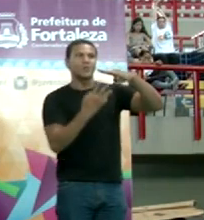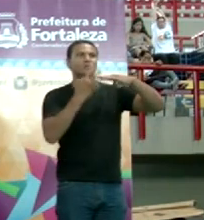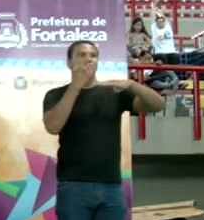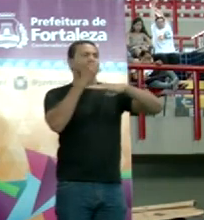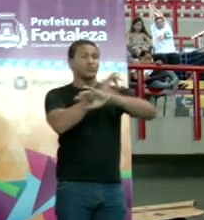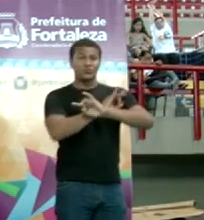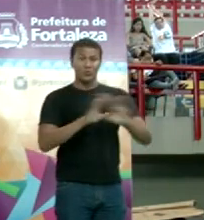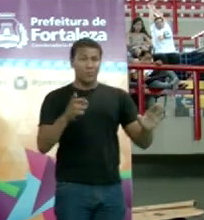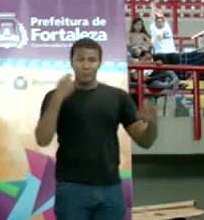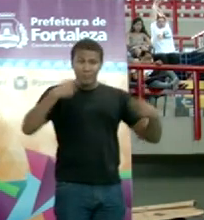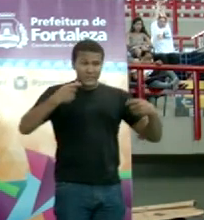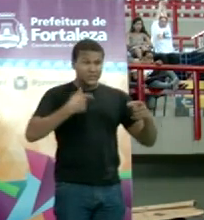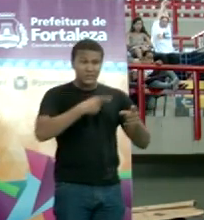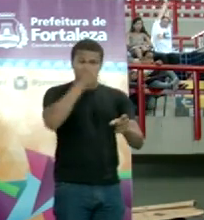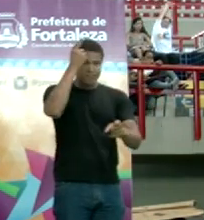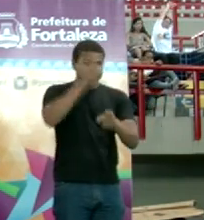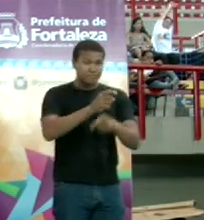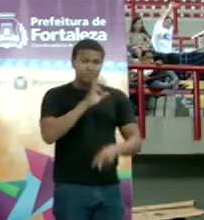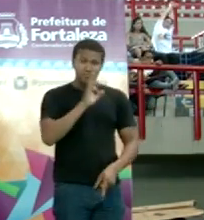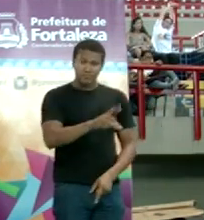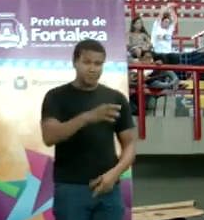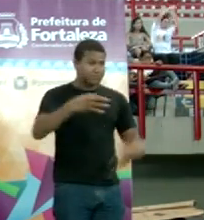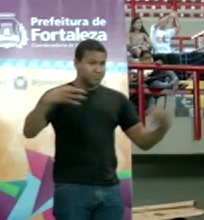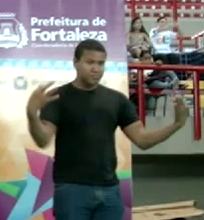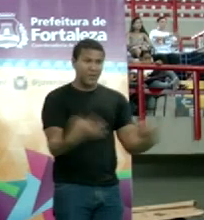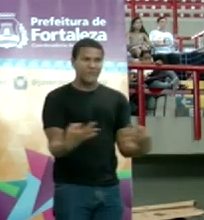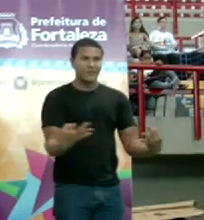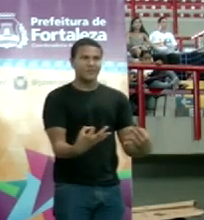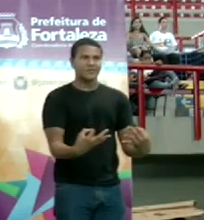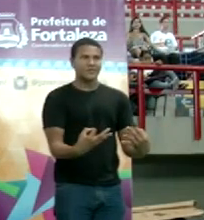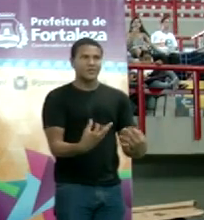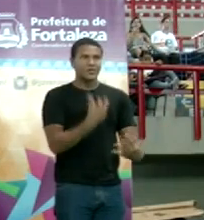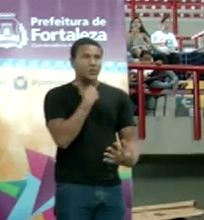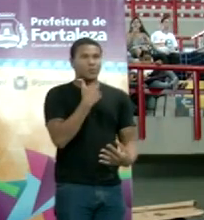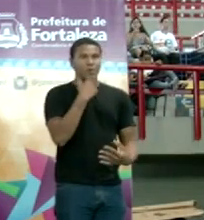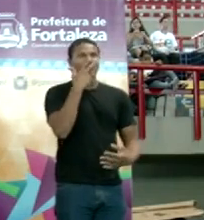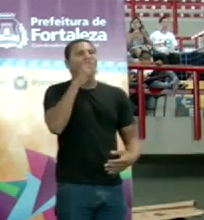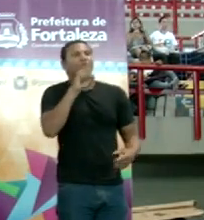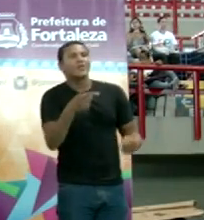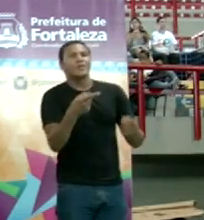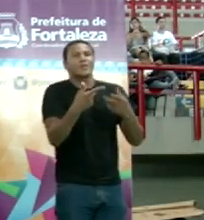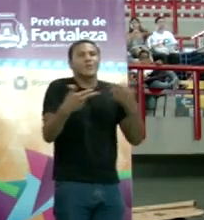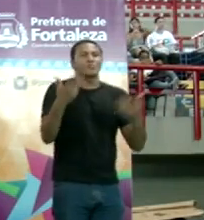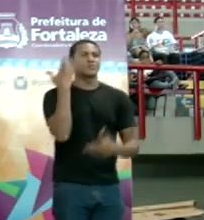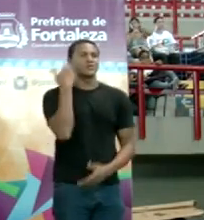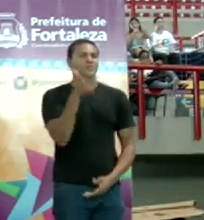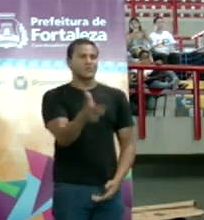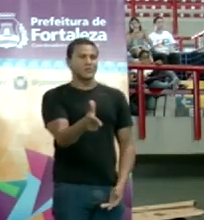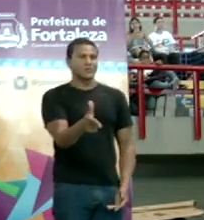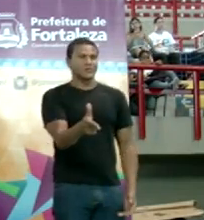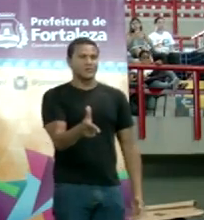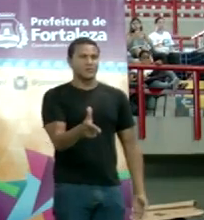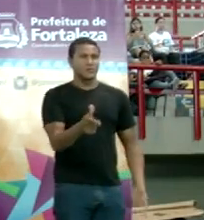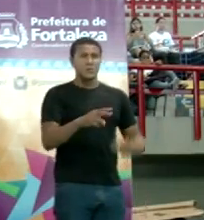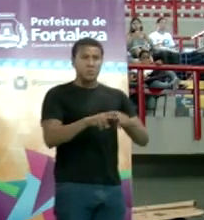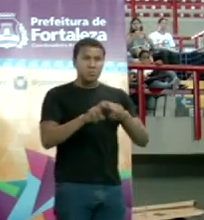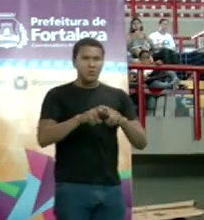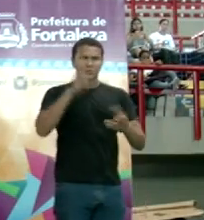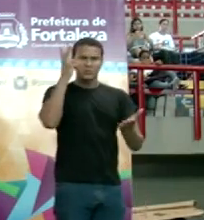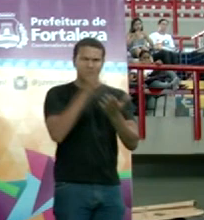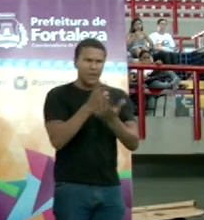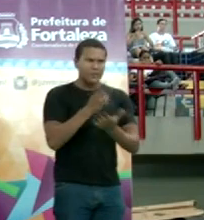tudo deles tinha que dar divisões que o resultado fosse inteiro, porque não tinha resultado quebrado. Então por isso que eles usavam